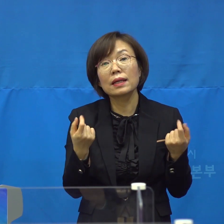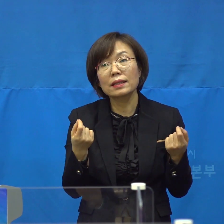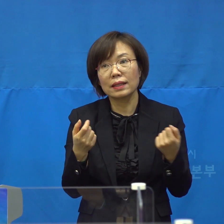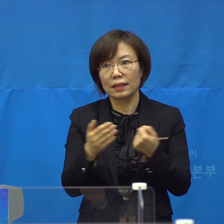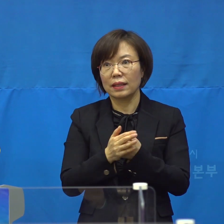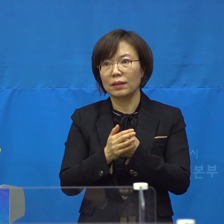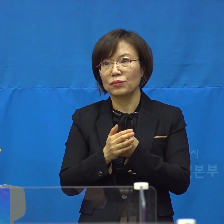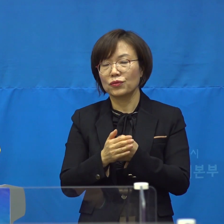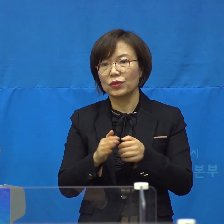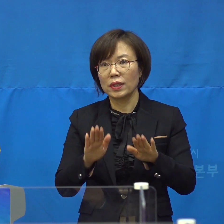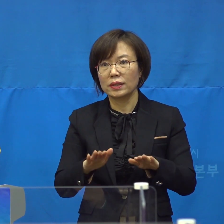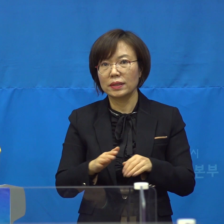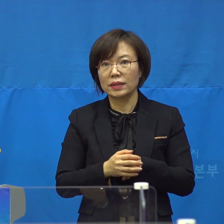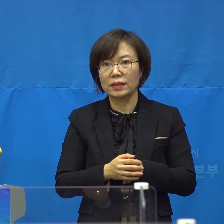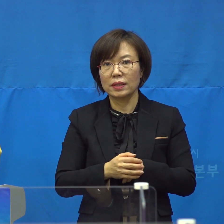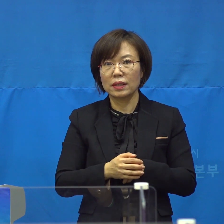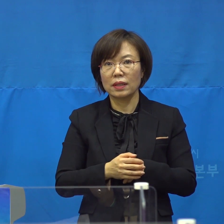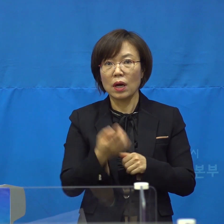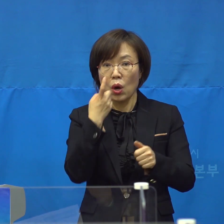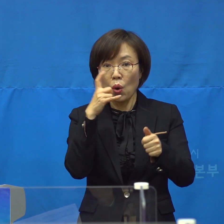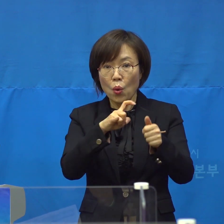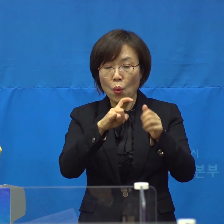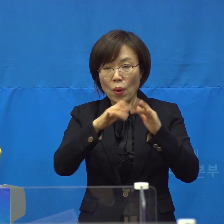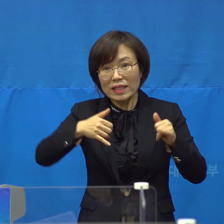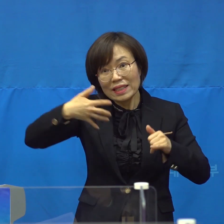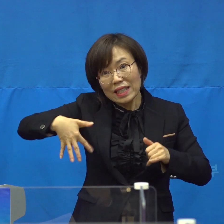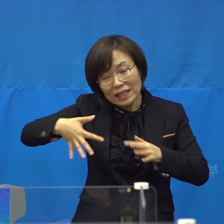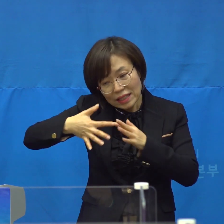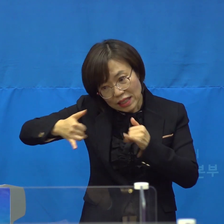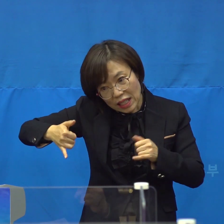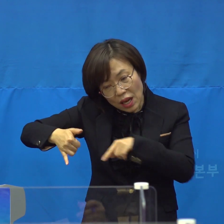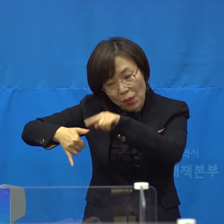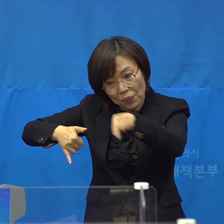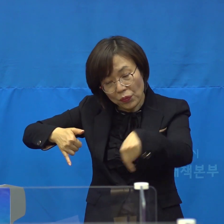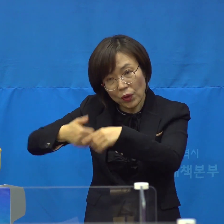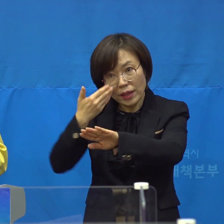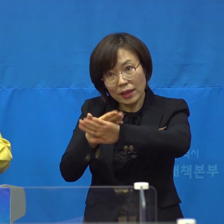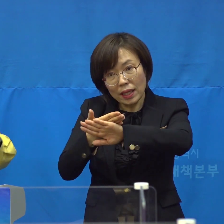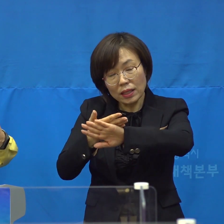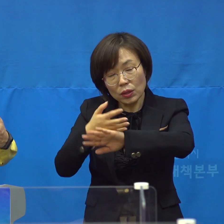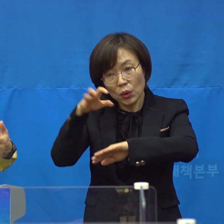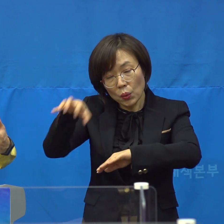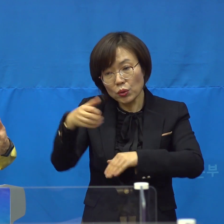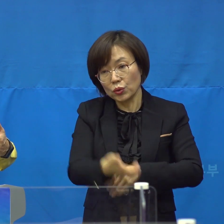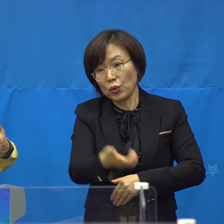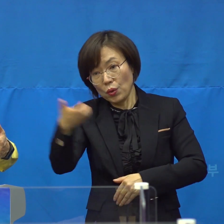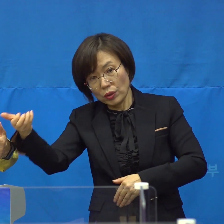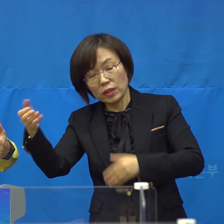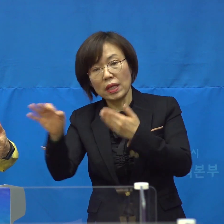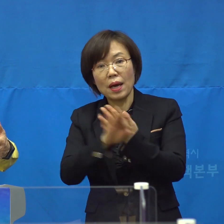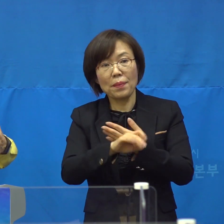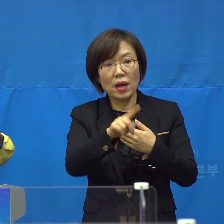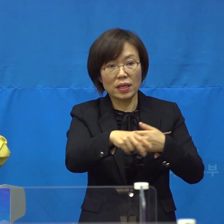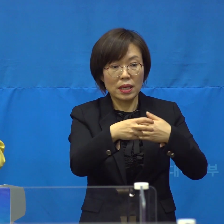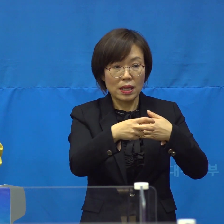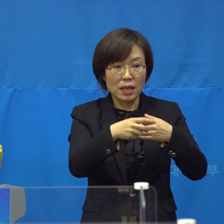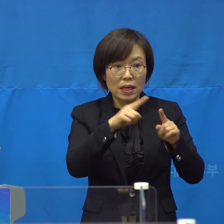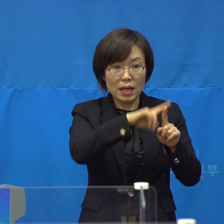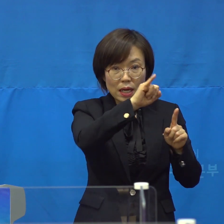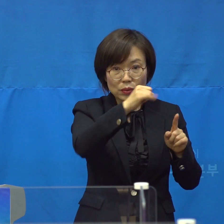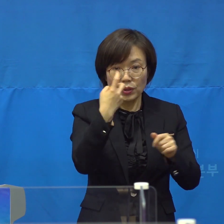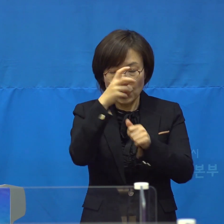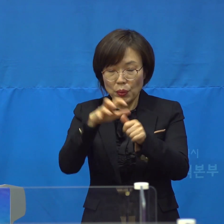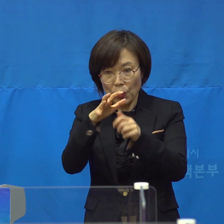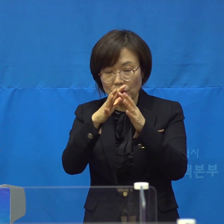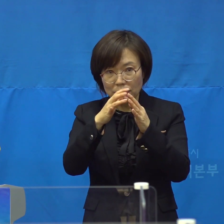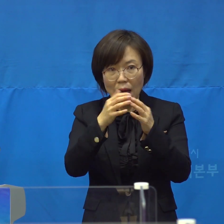그래서 저희들이 이제 비확진자들을 이제 다른 데로 이제 이 그 전원을 하게 되면 이 의료진들을